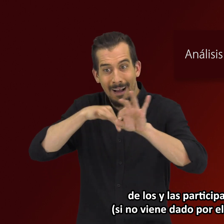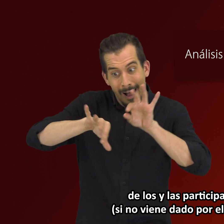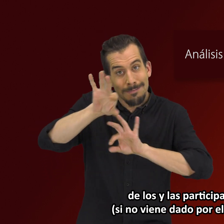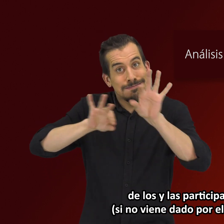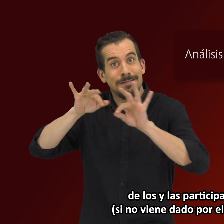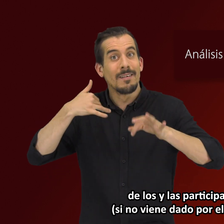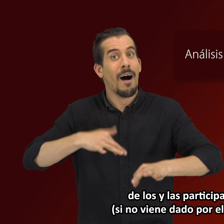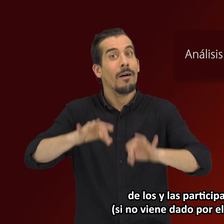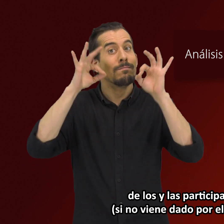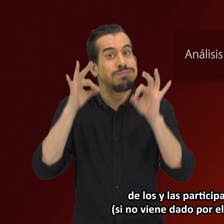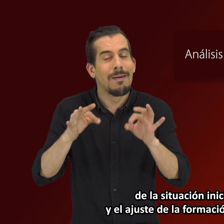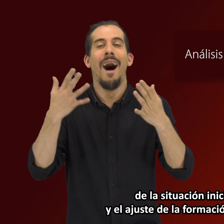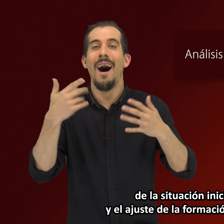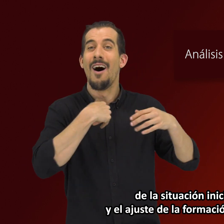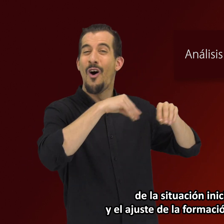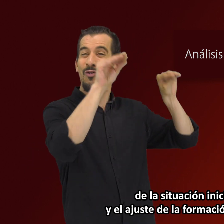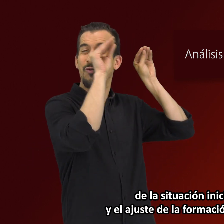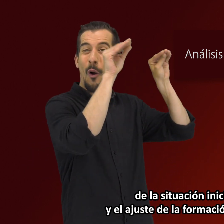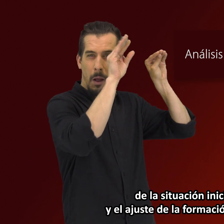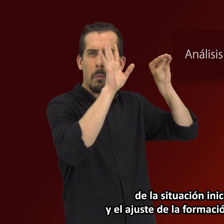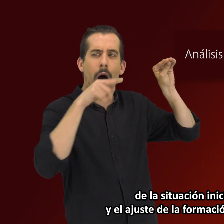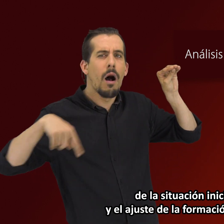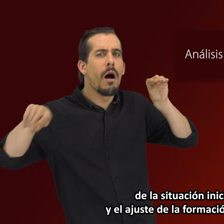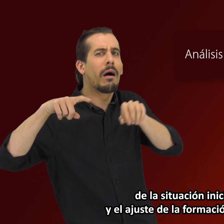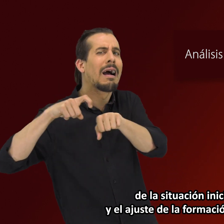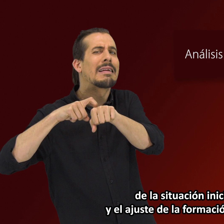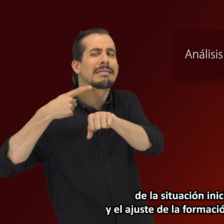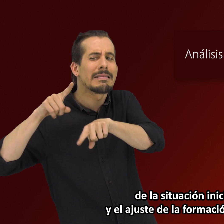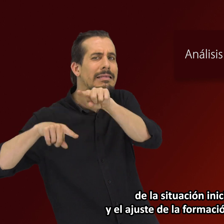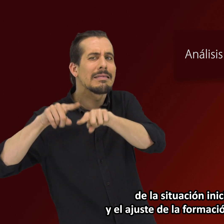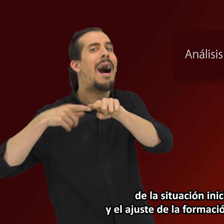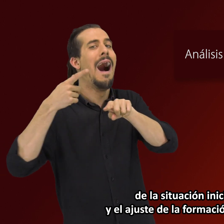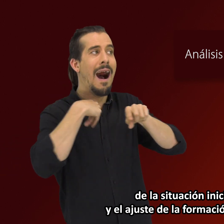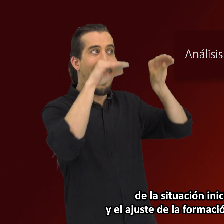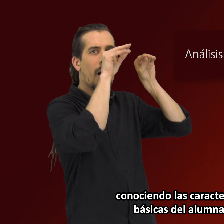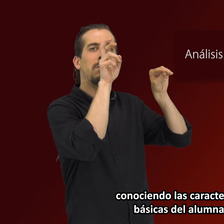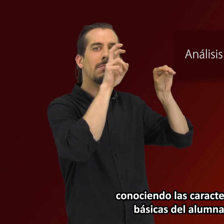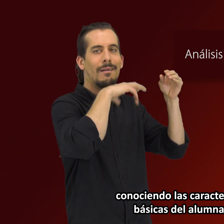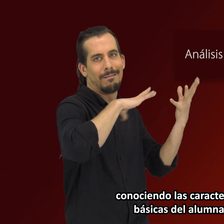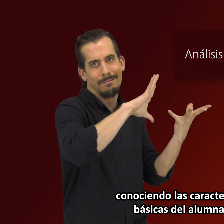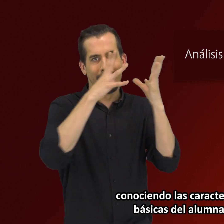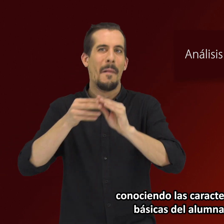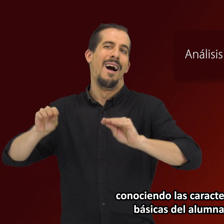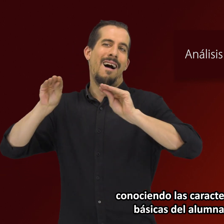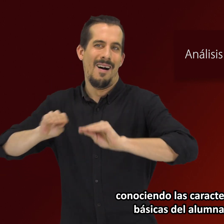de la situación inicial, y el ajuste de la formación a ellos, conociendo las características básicas del